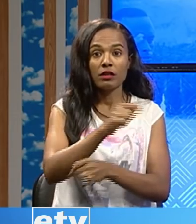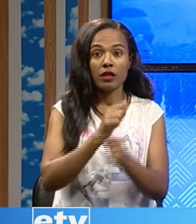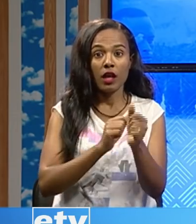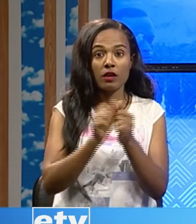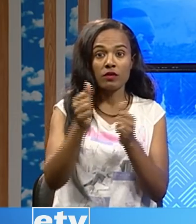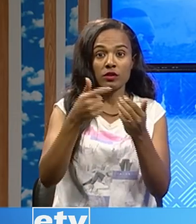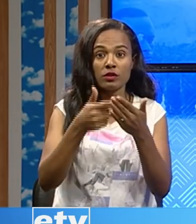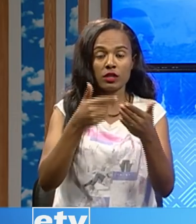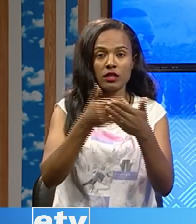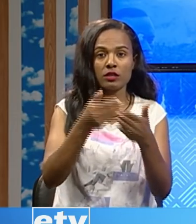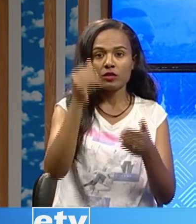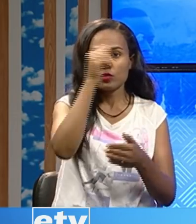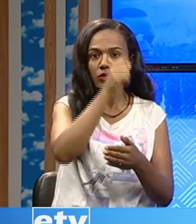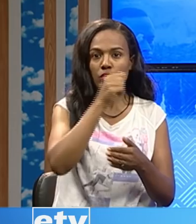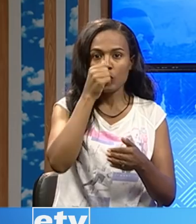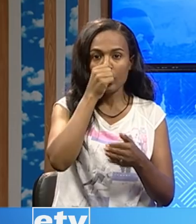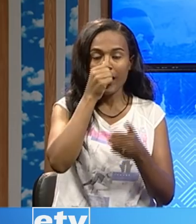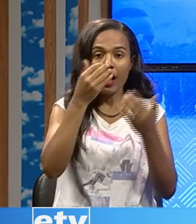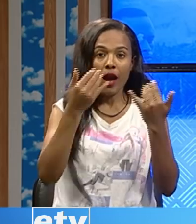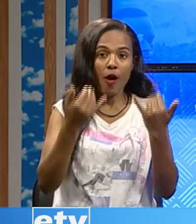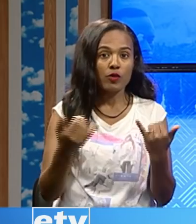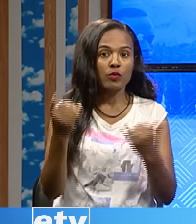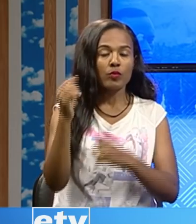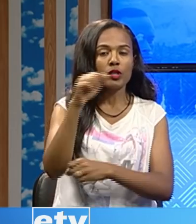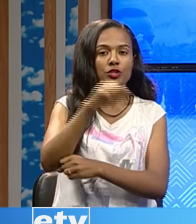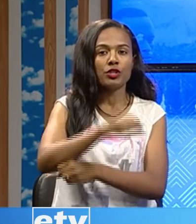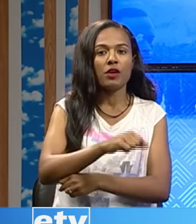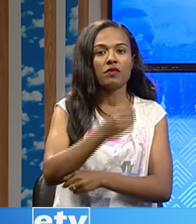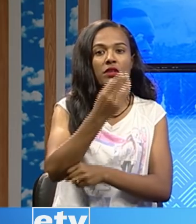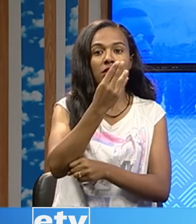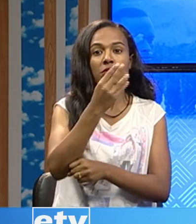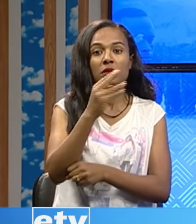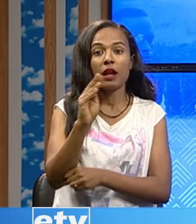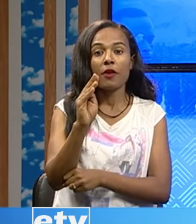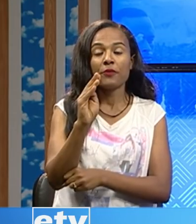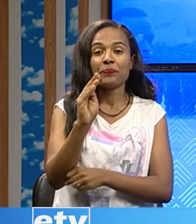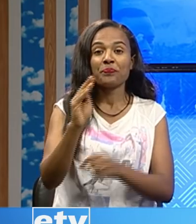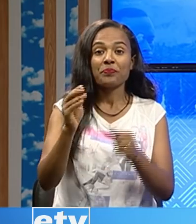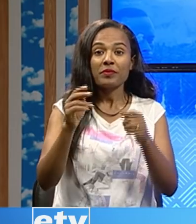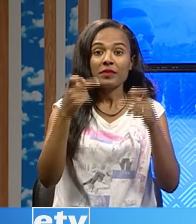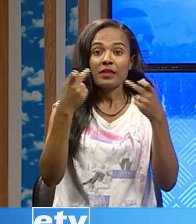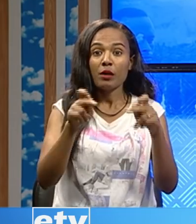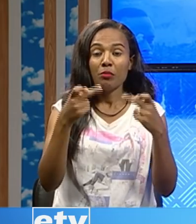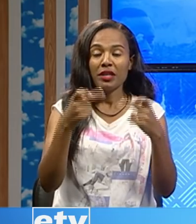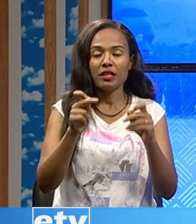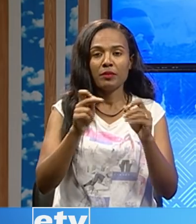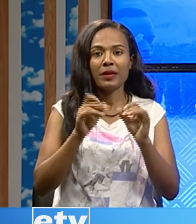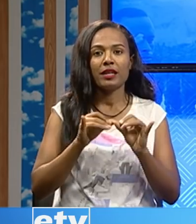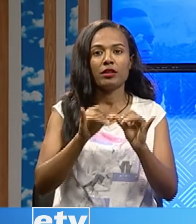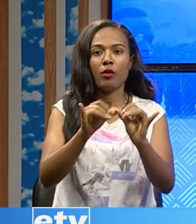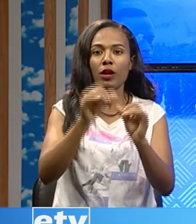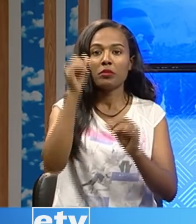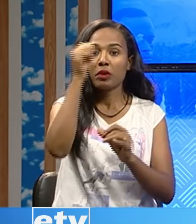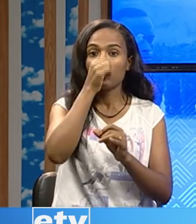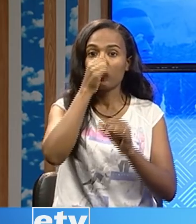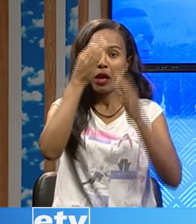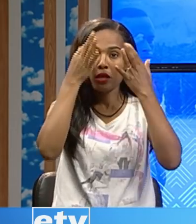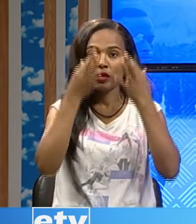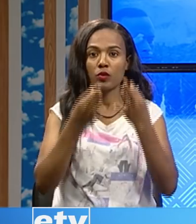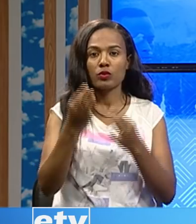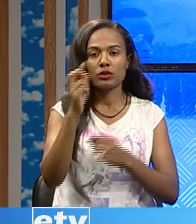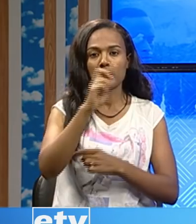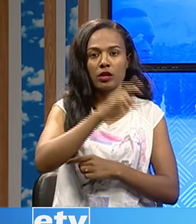እዚህ የደረሰችው ኢትዮጵያ አሁንም በአሸናፊነት ምዕራፍ በድል ጎዳና መገስገሷን በኢትዮጵያ የቁርጥ ቀን